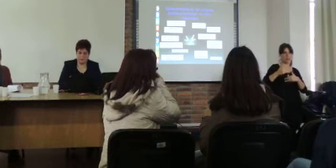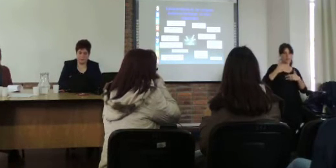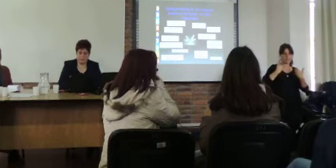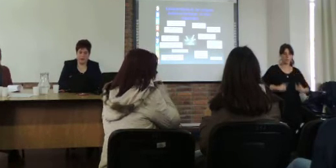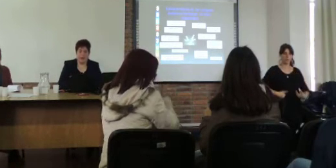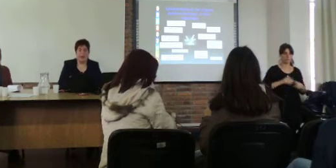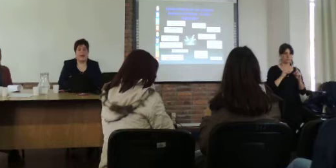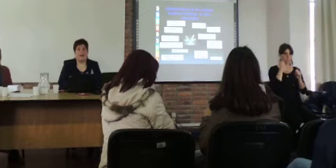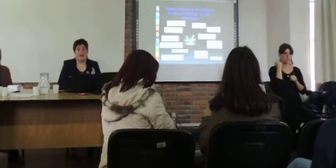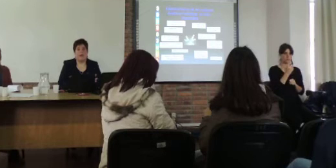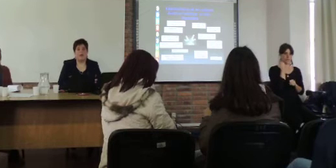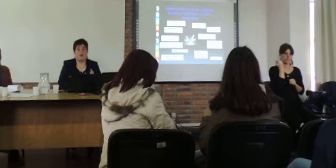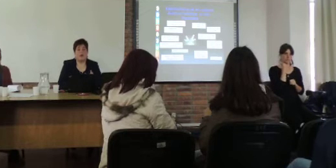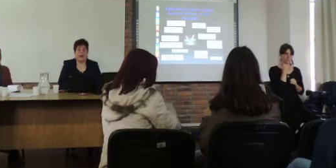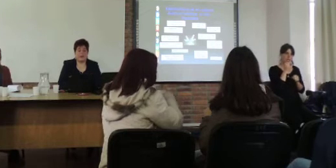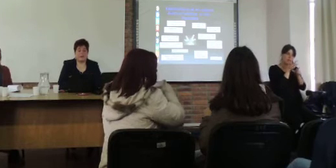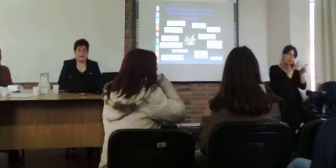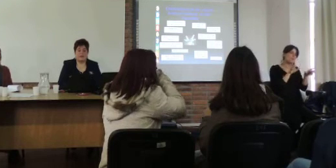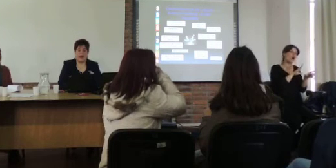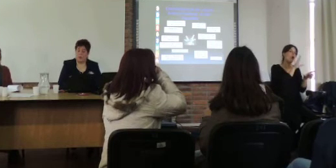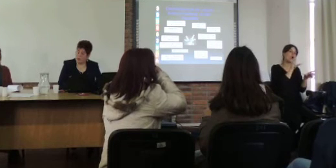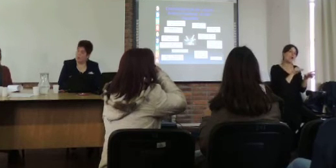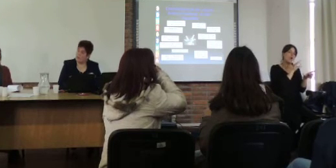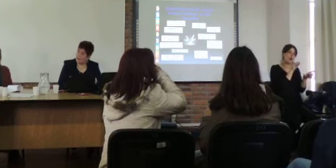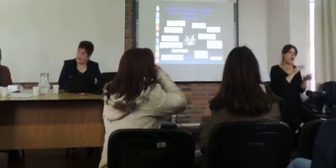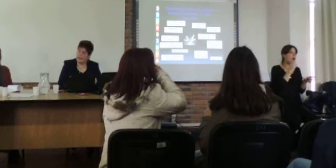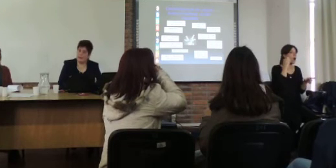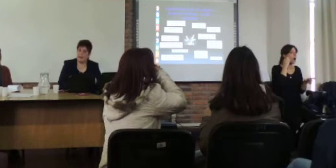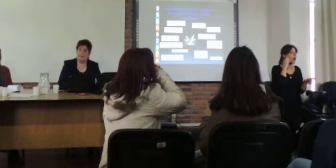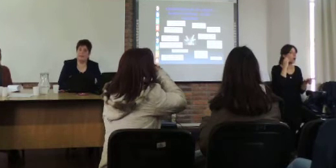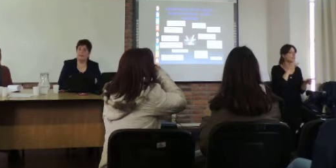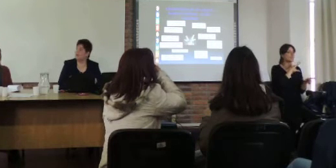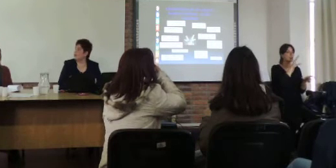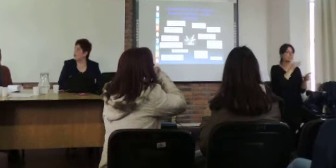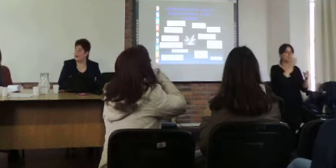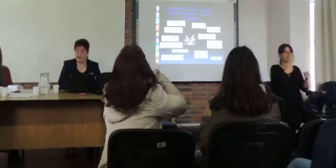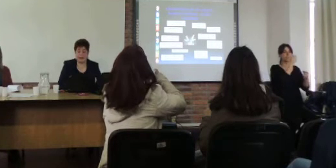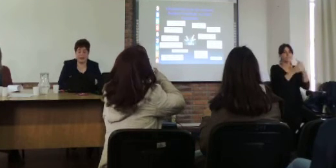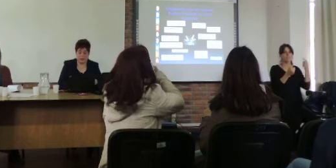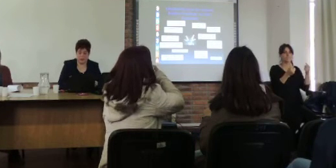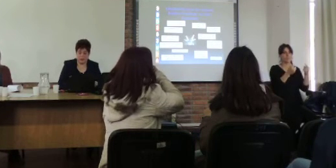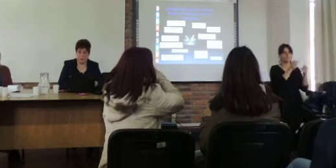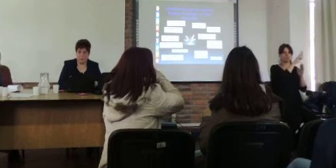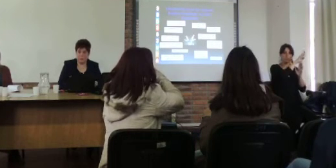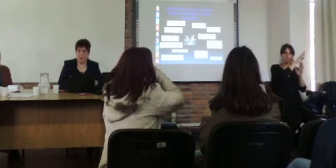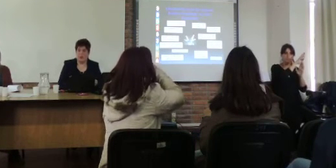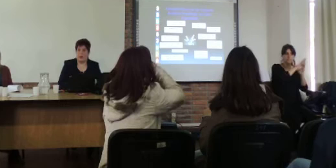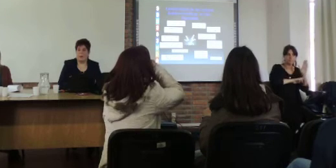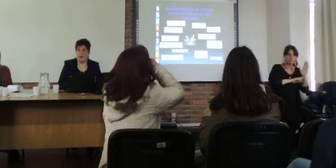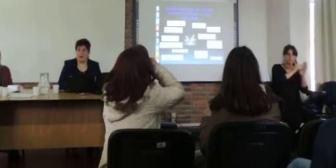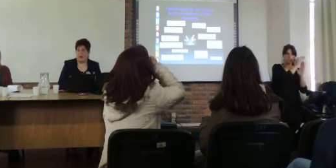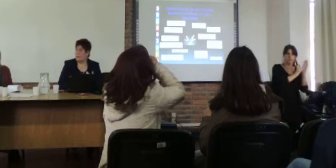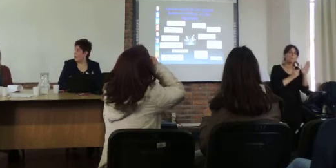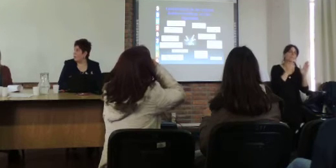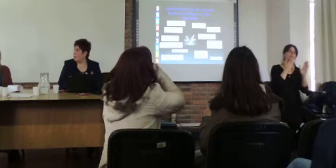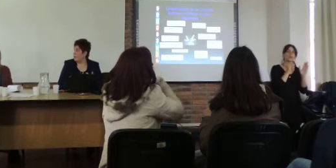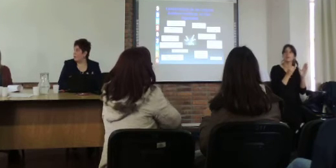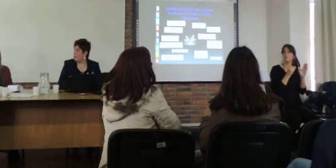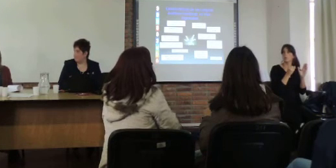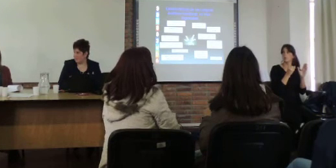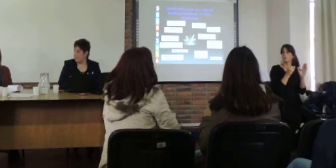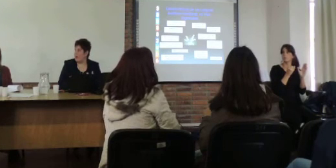¿sí? Las lenguas orales, auditivo-fonéticas, tienen distintos tipos de registros. Por